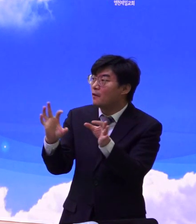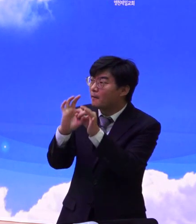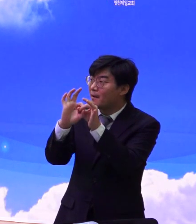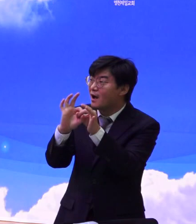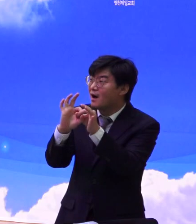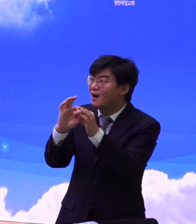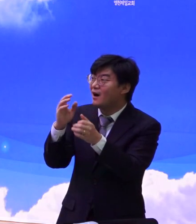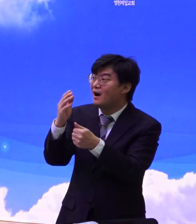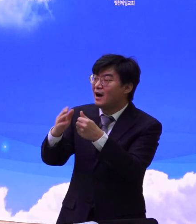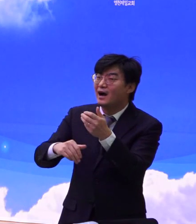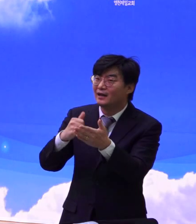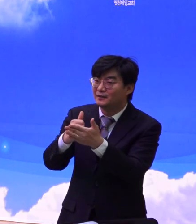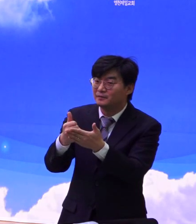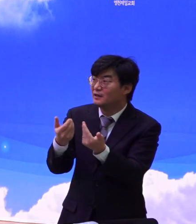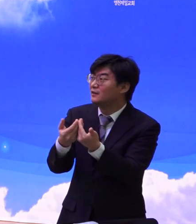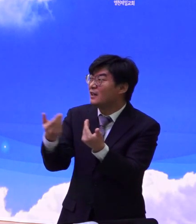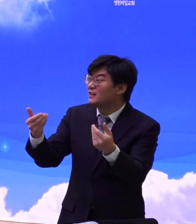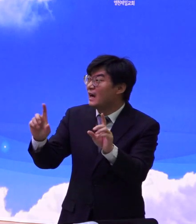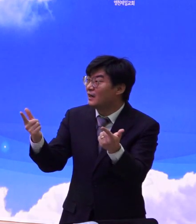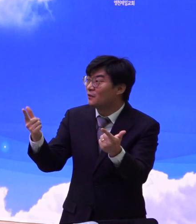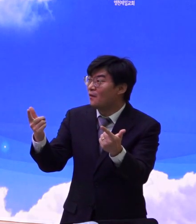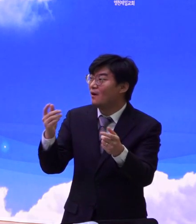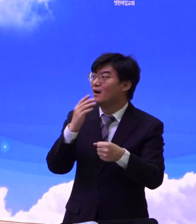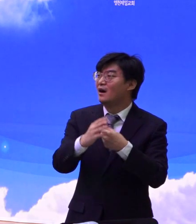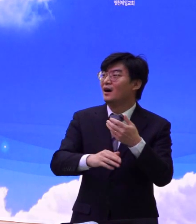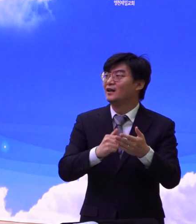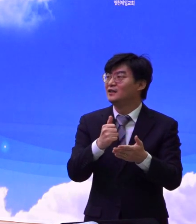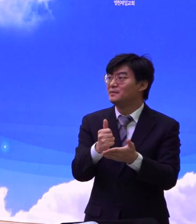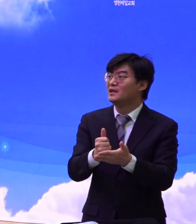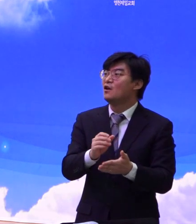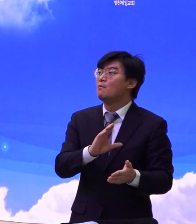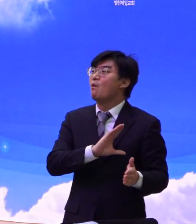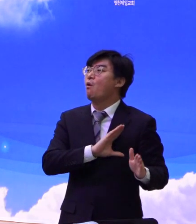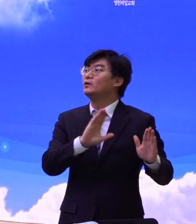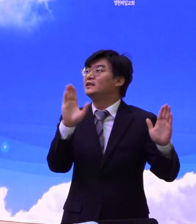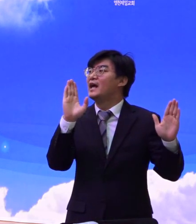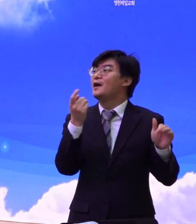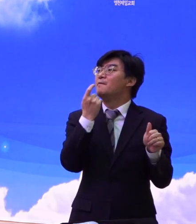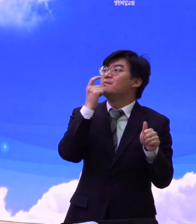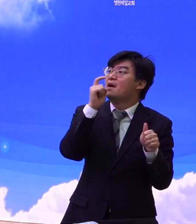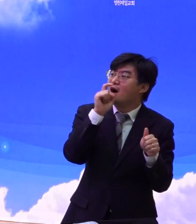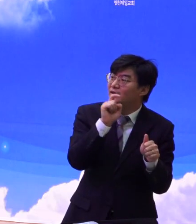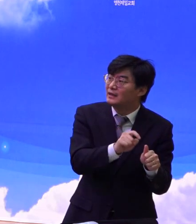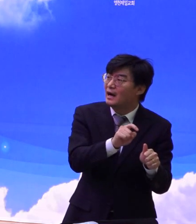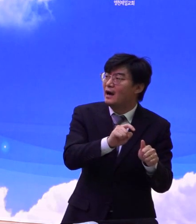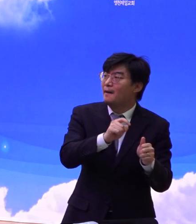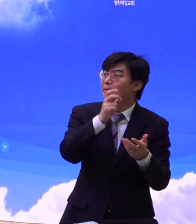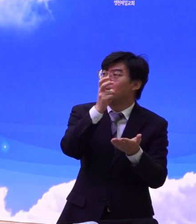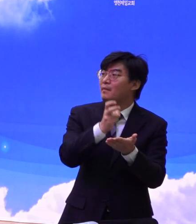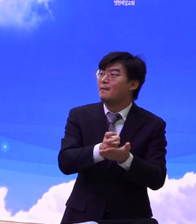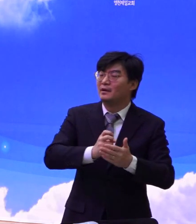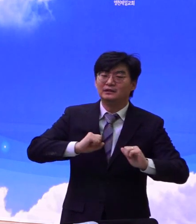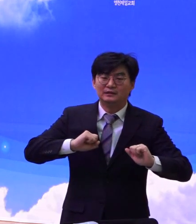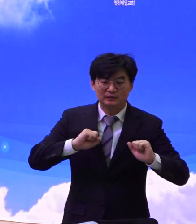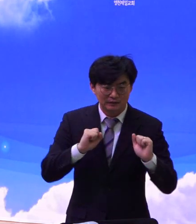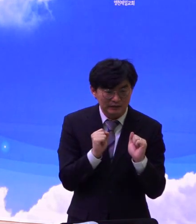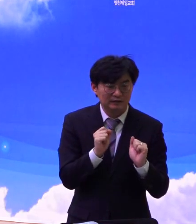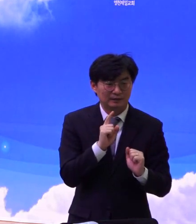연합하여 그에게서 떠나지 아니하고 여호와께서 모세에게 명령하신 계명을